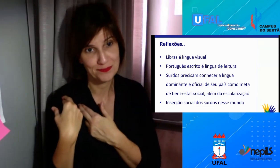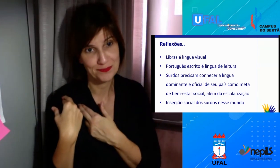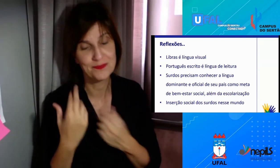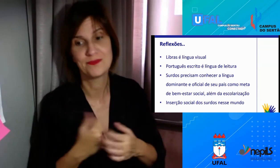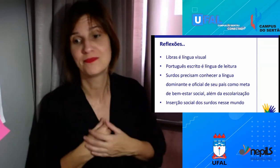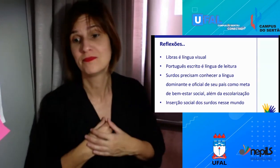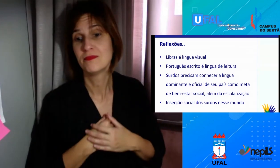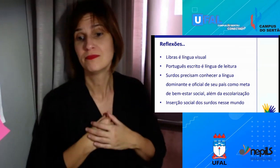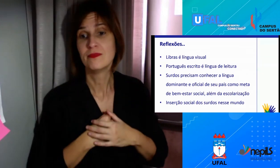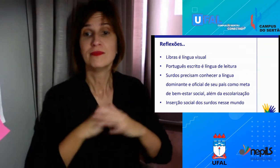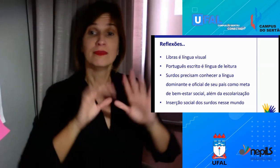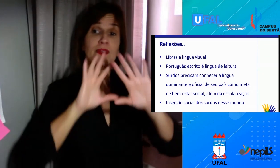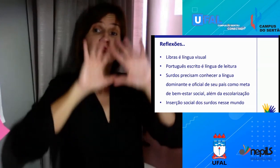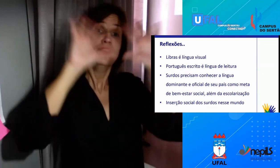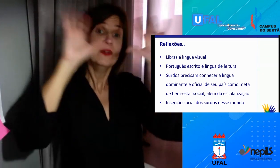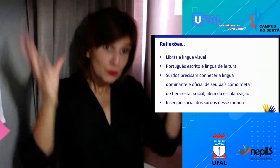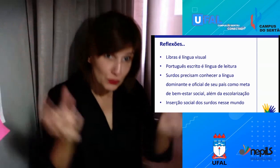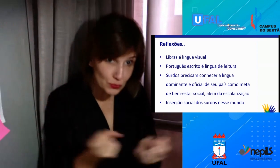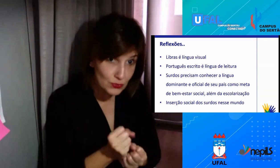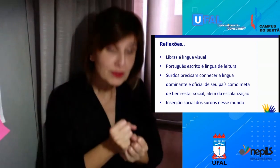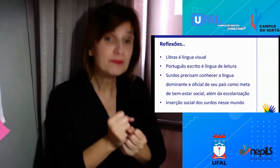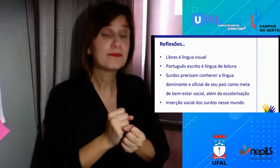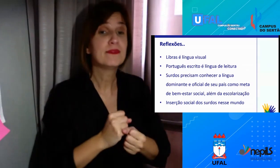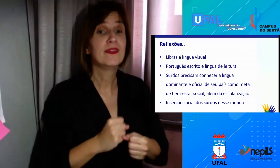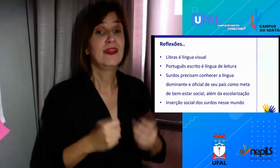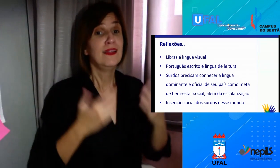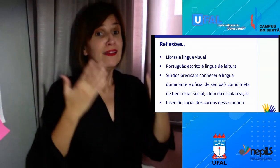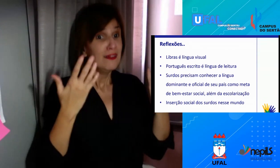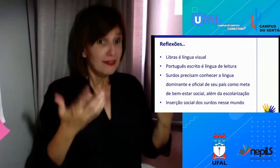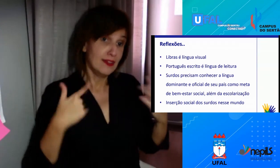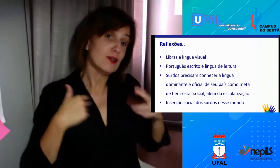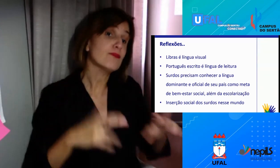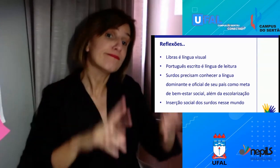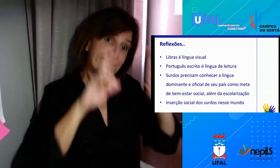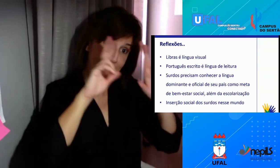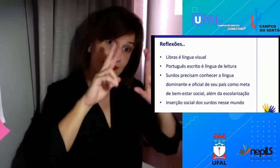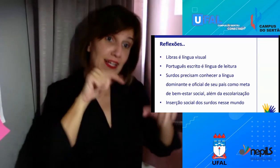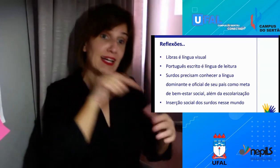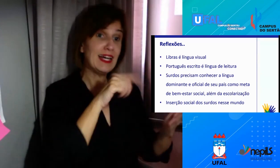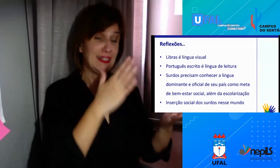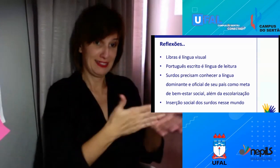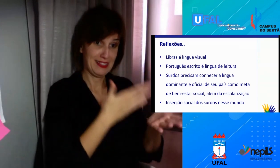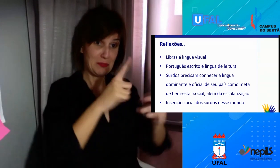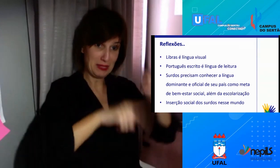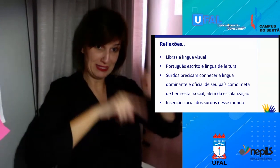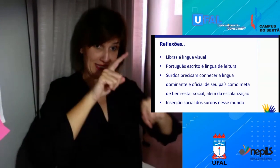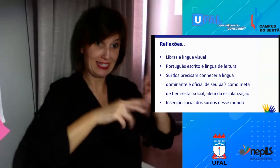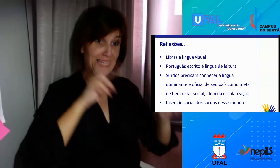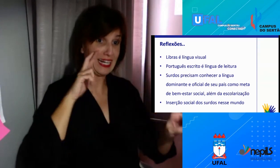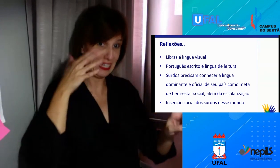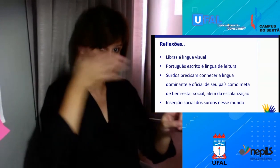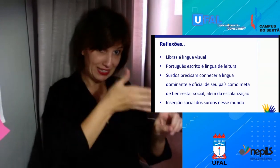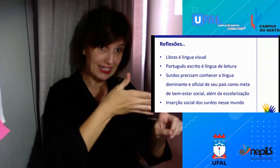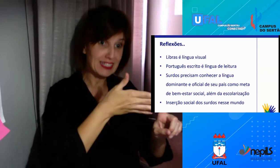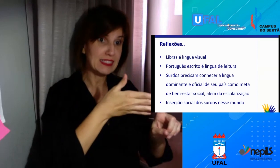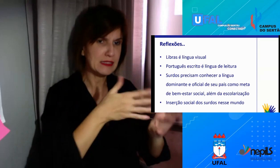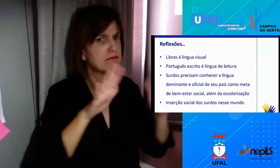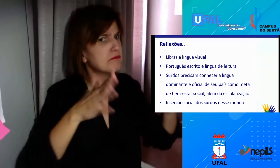de escolher com sua responsabilidade nos mais diversos cursos, ingressando a partir das